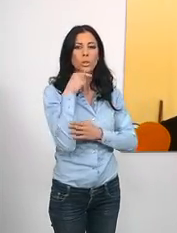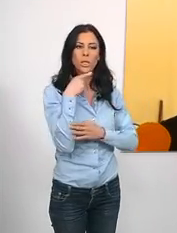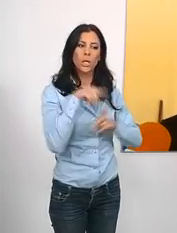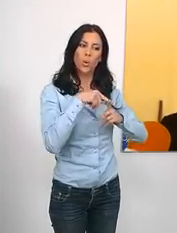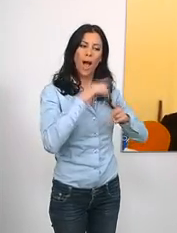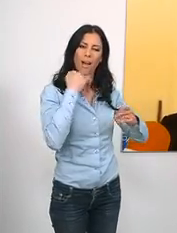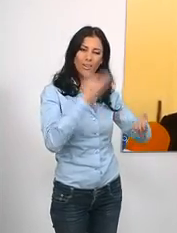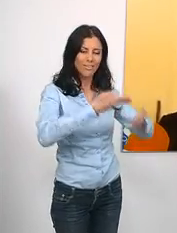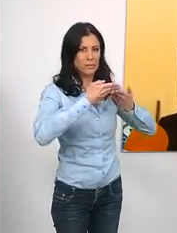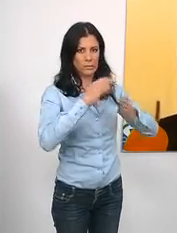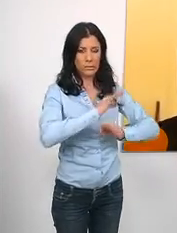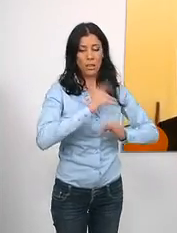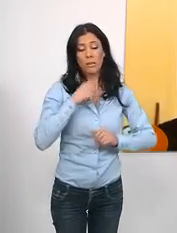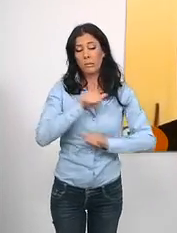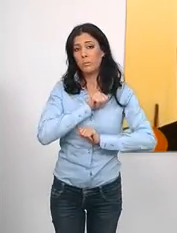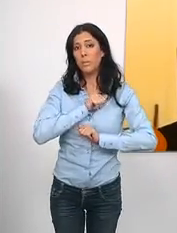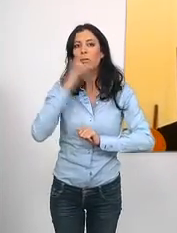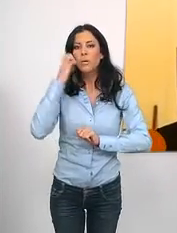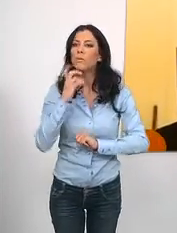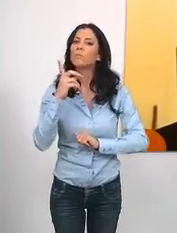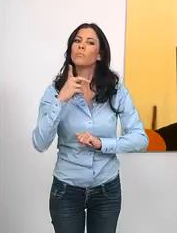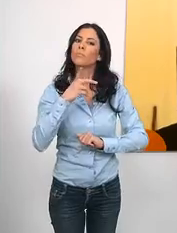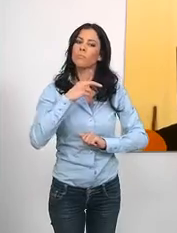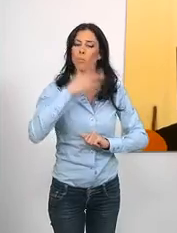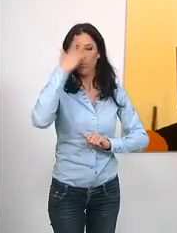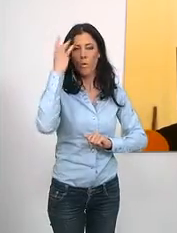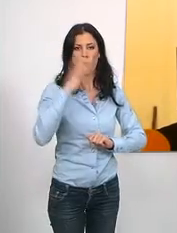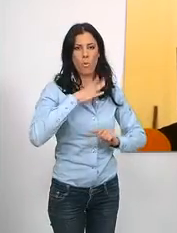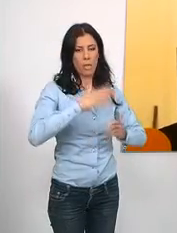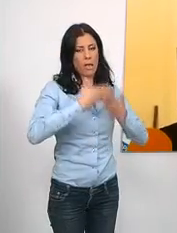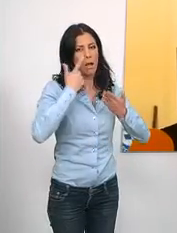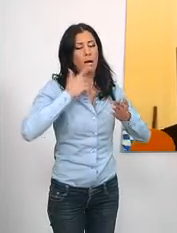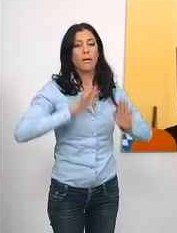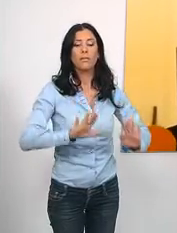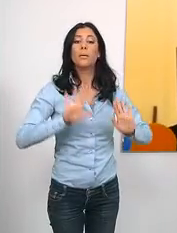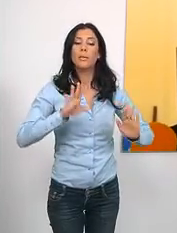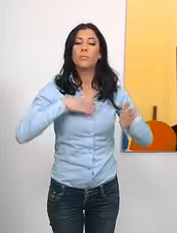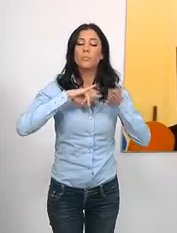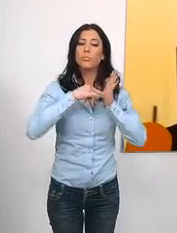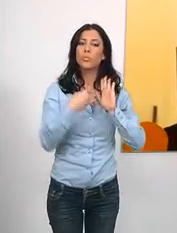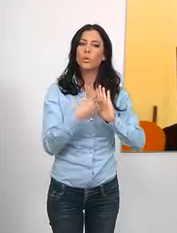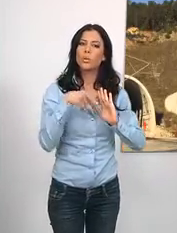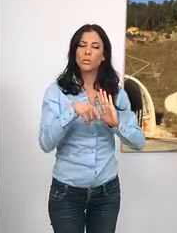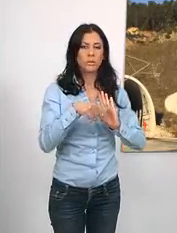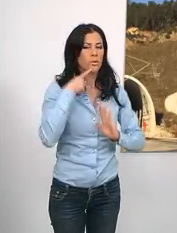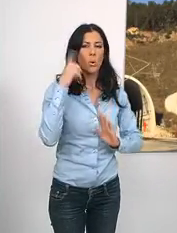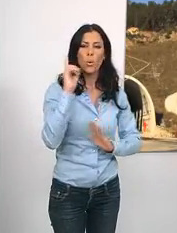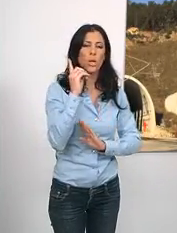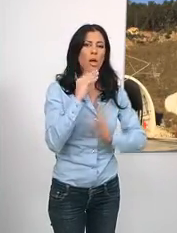motril y Espera que el de Mariano rajoy sí lo haga al tiempo que incidió en que este proyecto es la